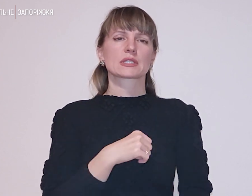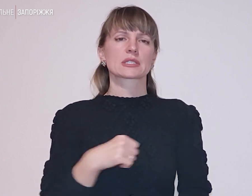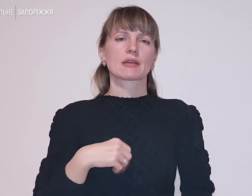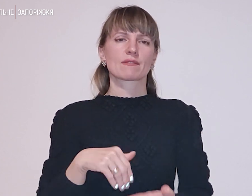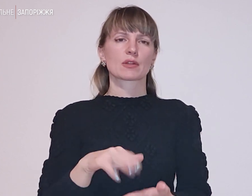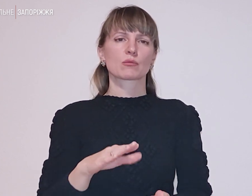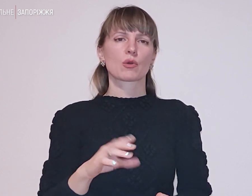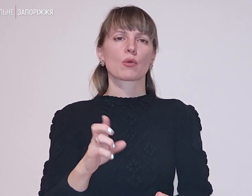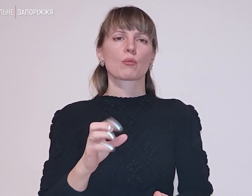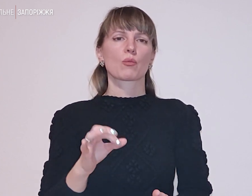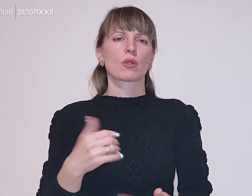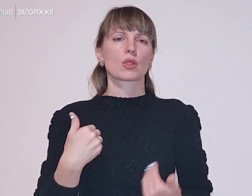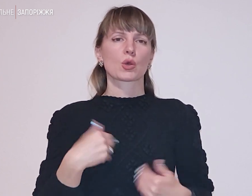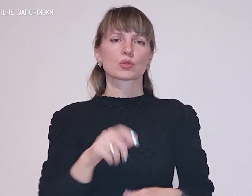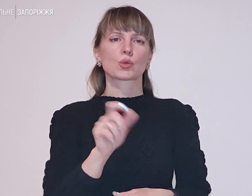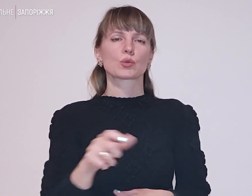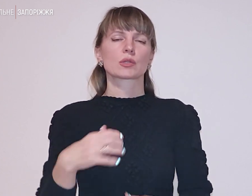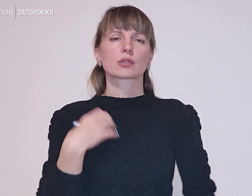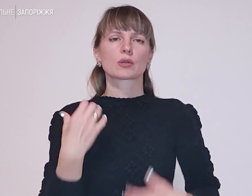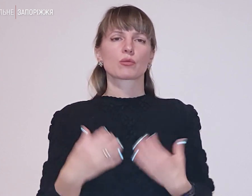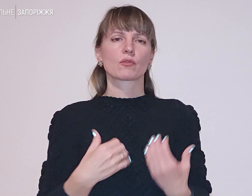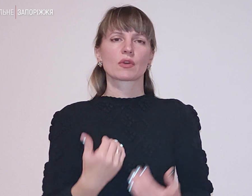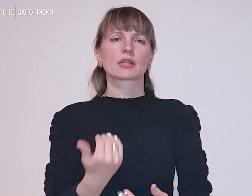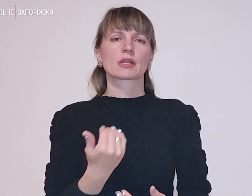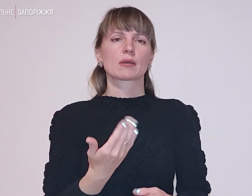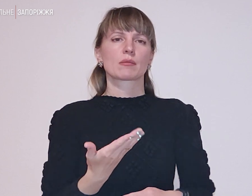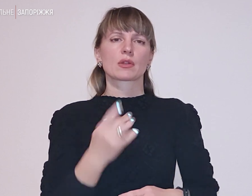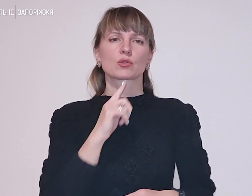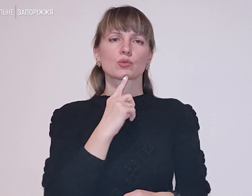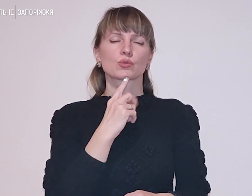відмовився, адже не хочеться людей турбувати. Їм і так незручно ходити